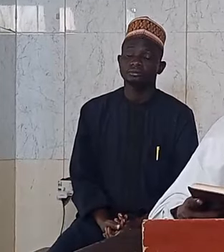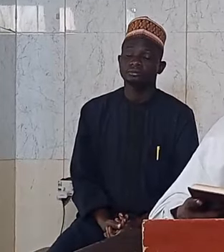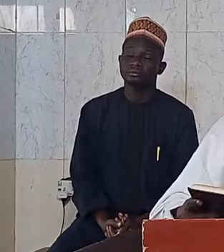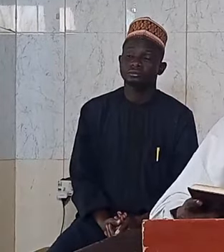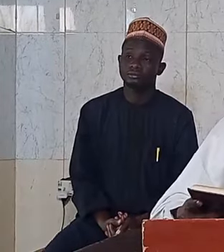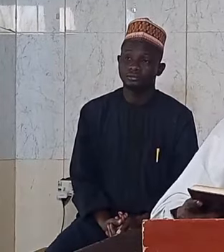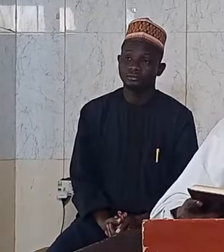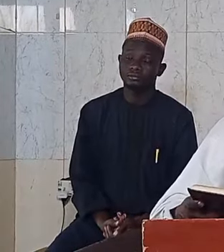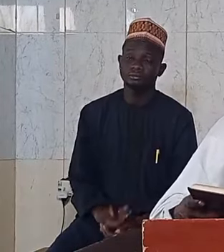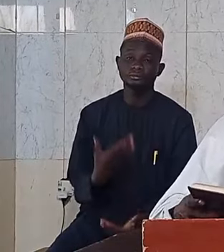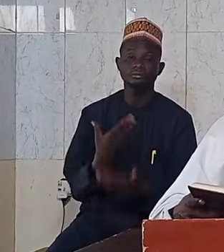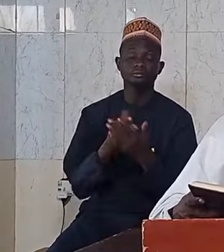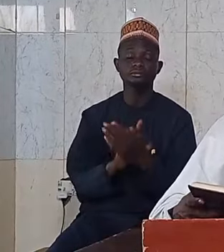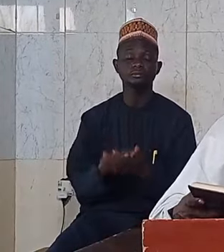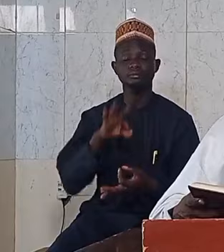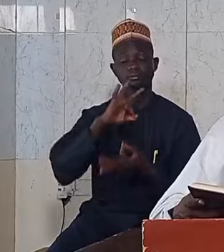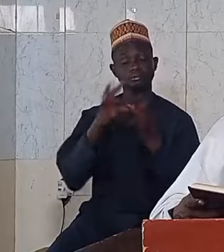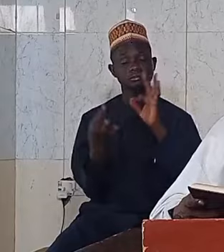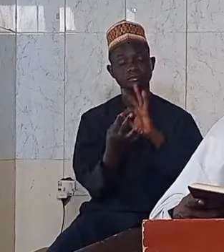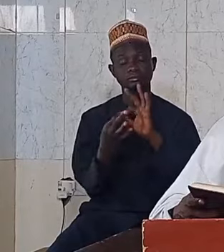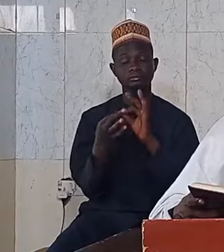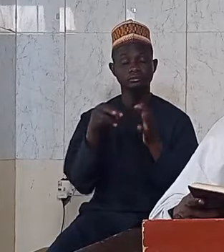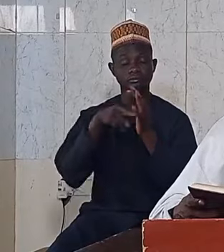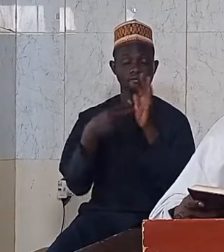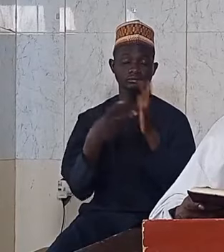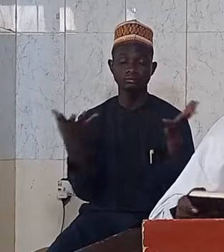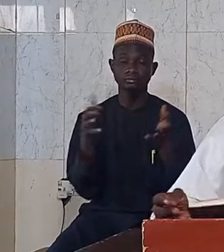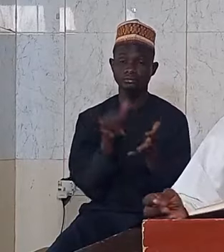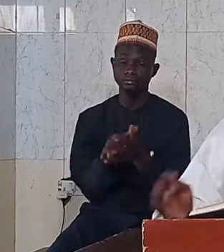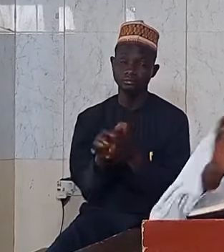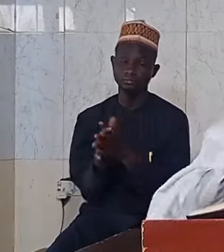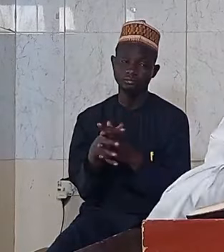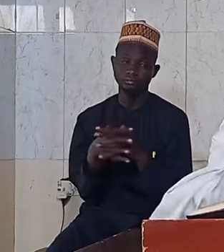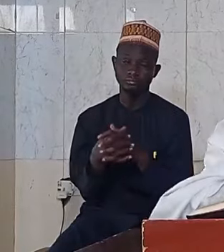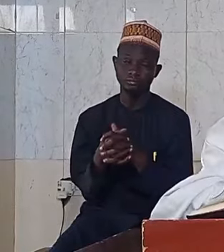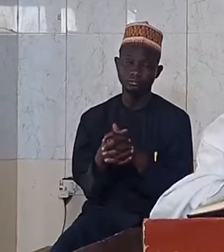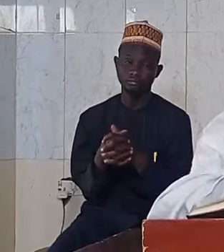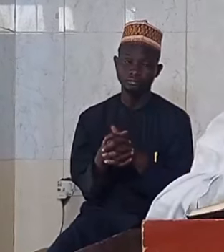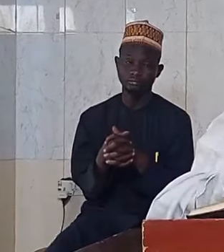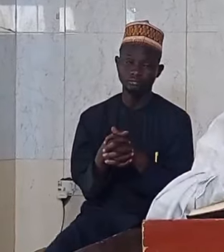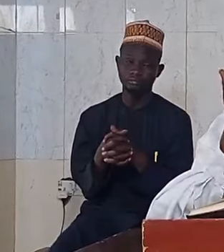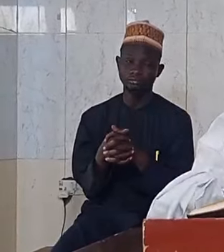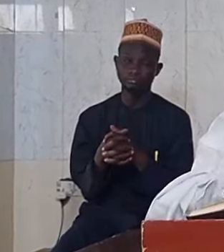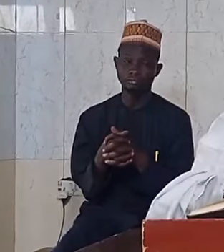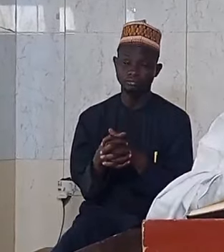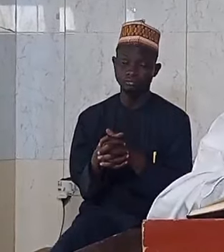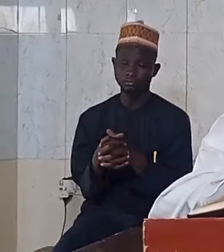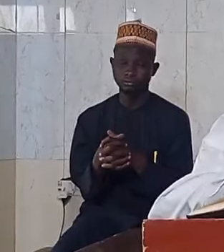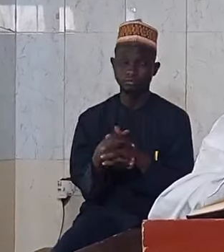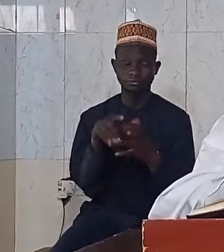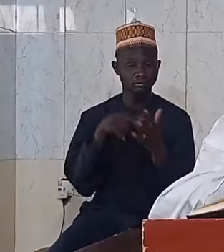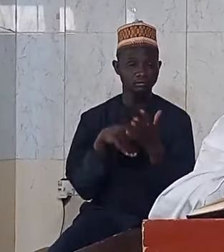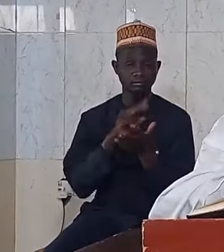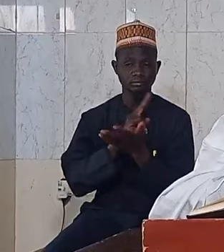kaidu malan nan zai fassara mana me ake nufi da kaidi wato wannan